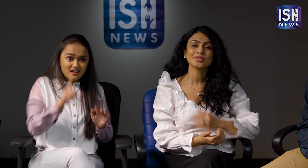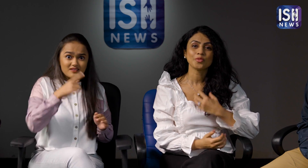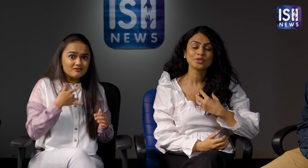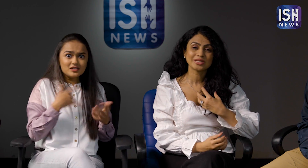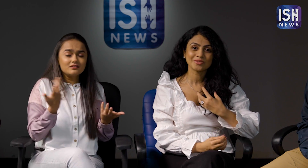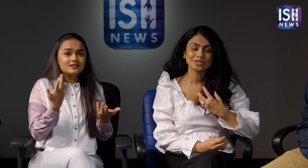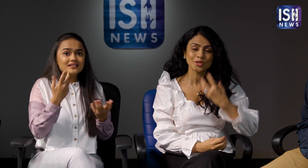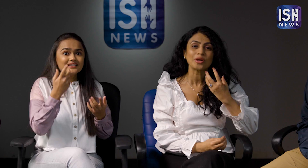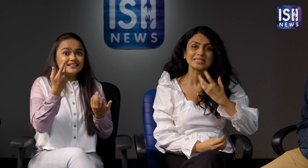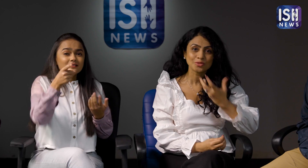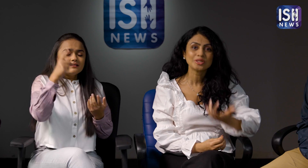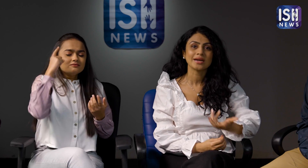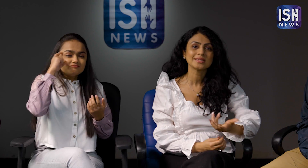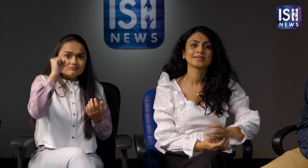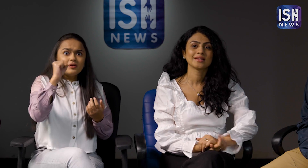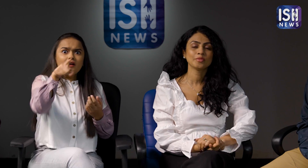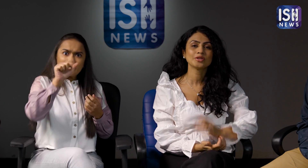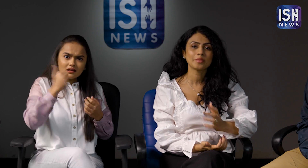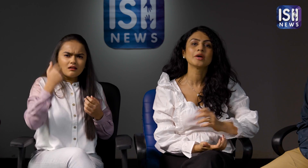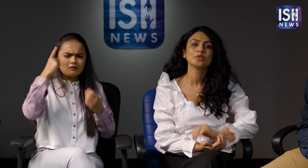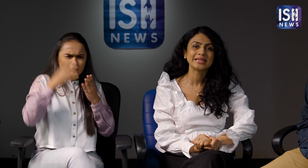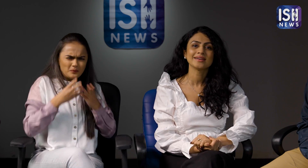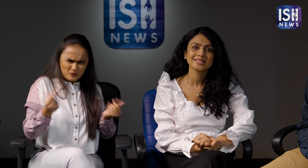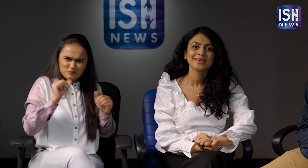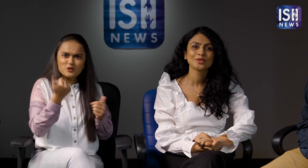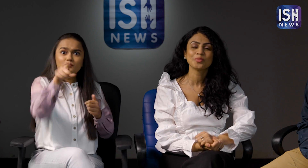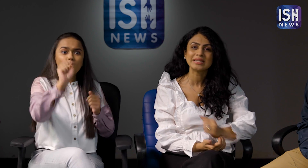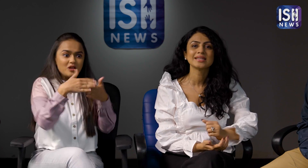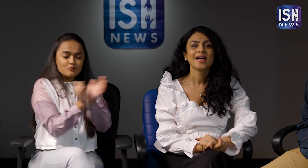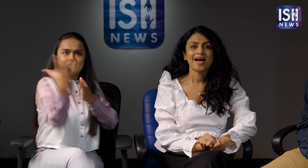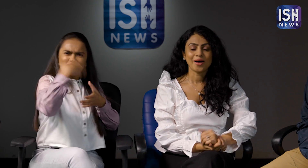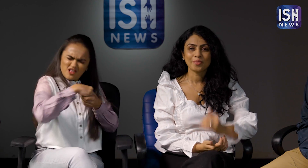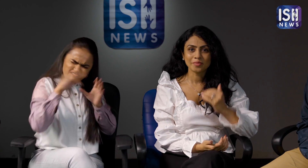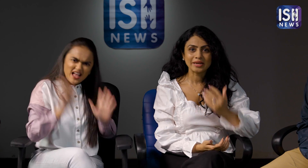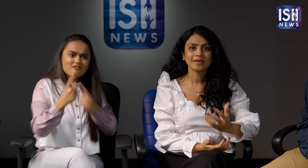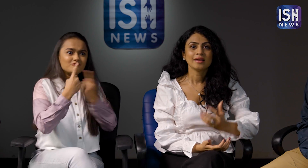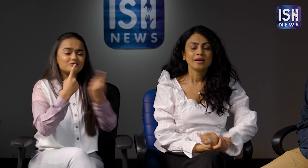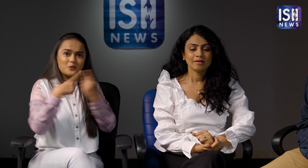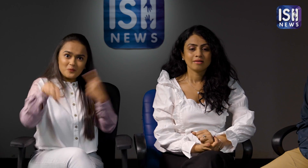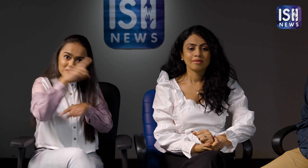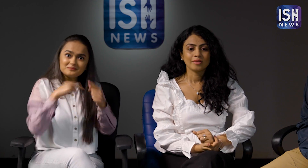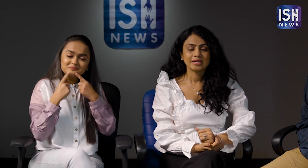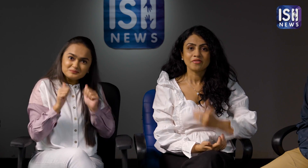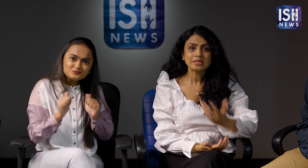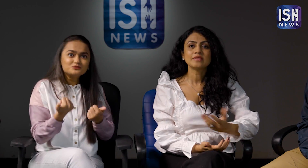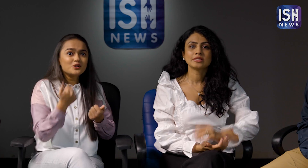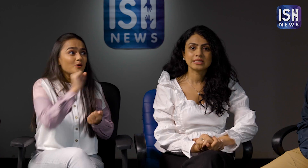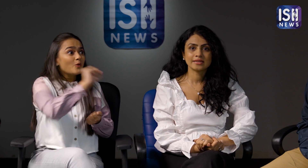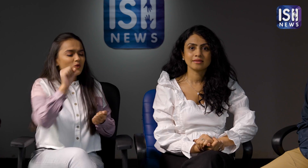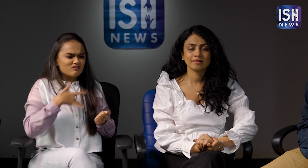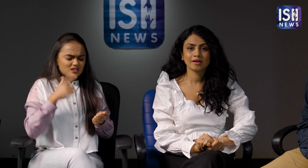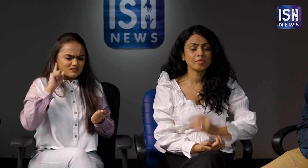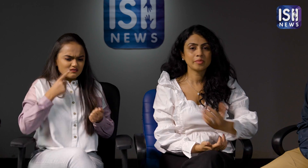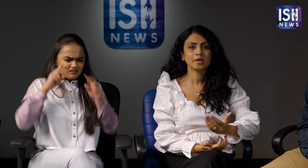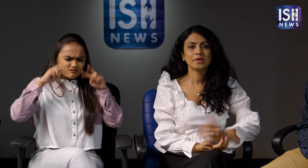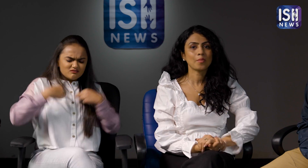ये उस थॉट से दूर जा सकते हैं, बिकॉज आप एक कम्युनिटी का हिस्सा है. तो प्लीज़ आप अपने डेफनेस की वजह